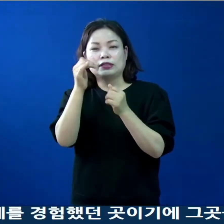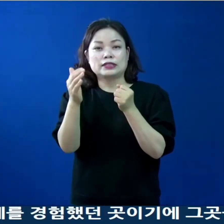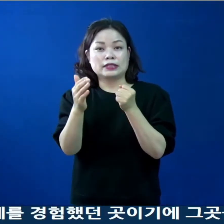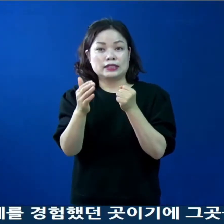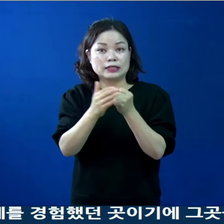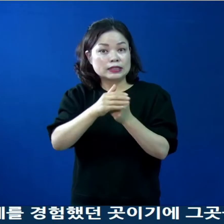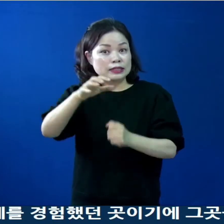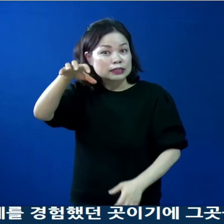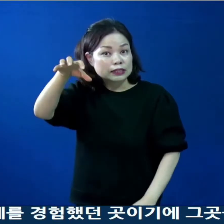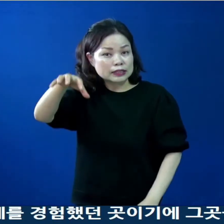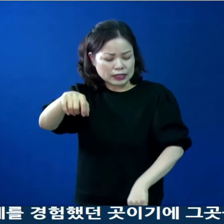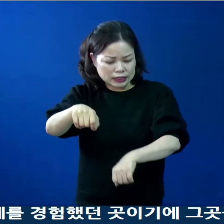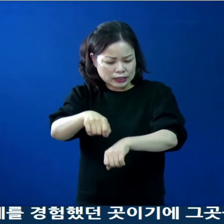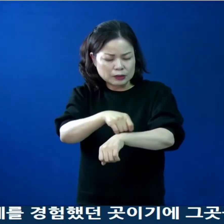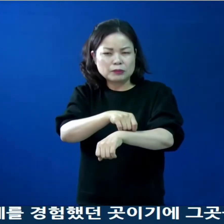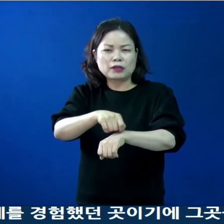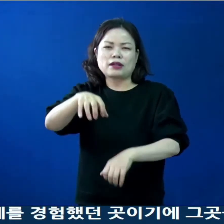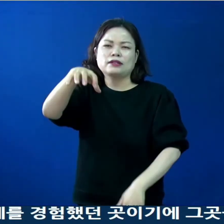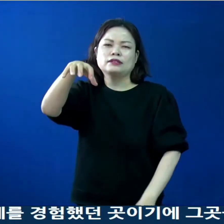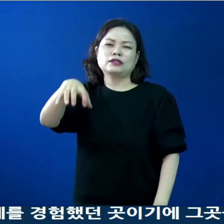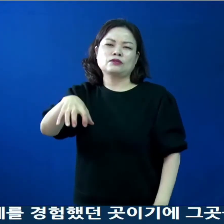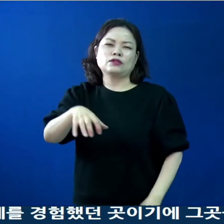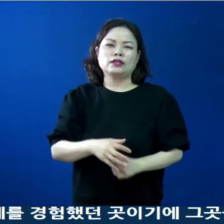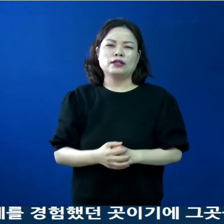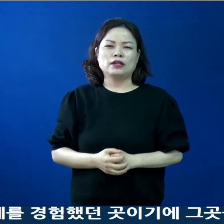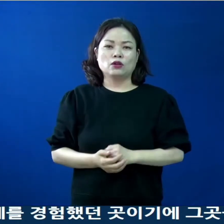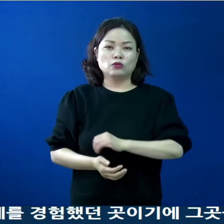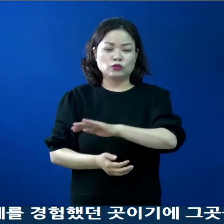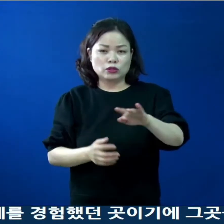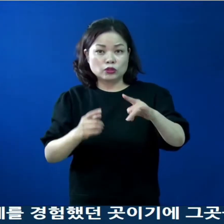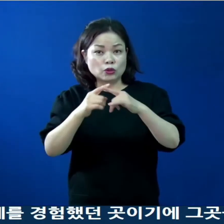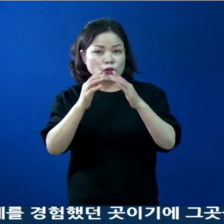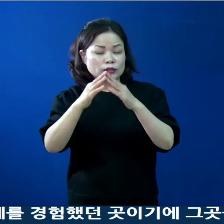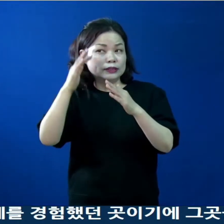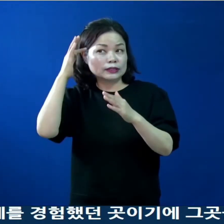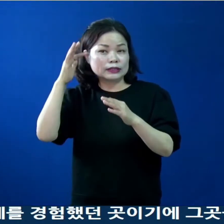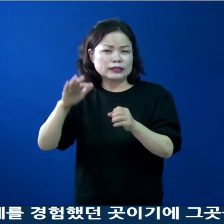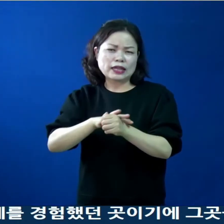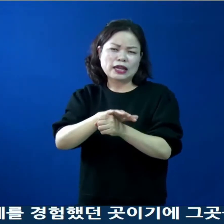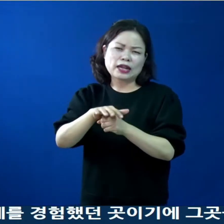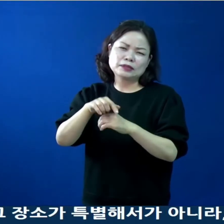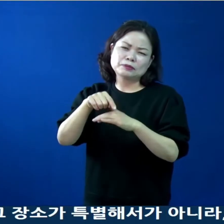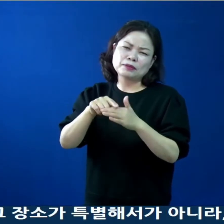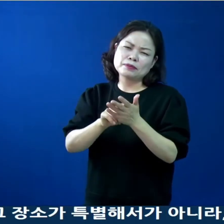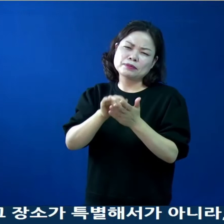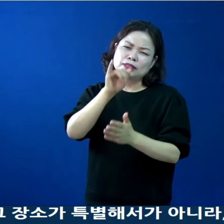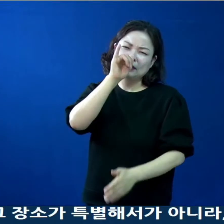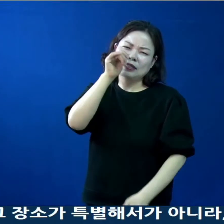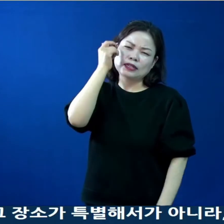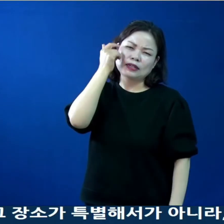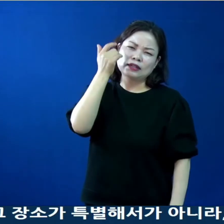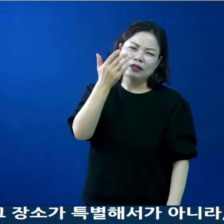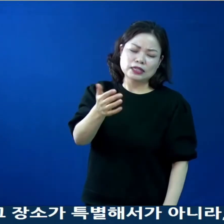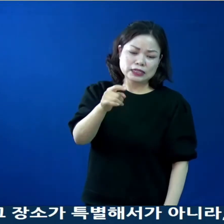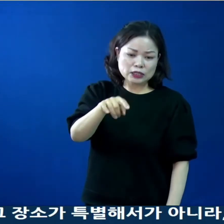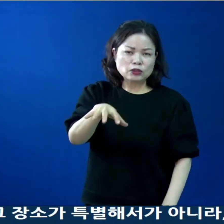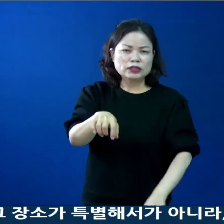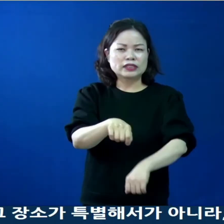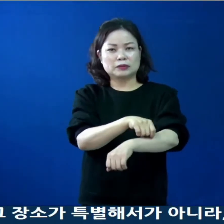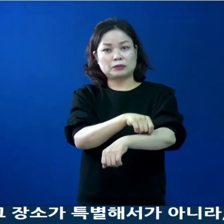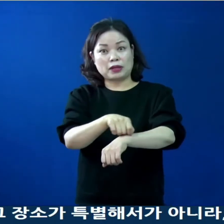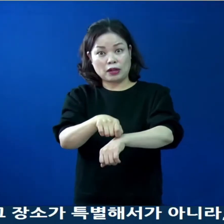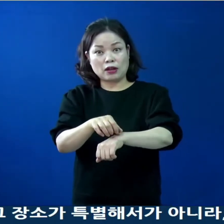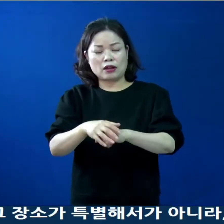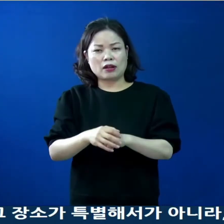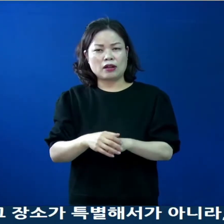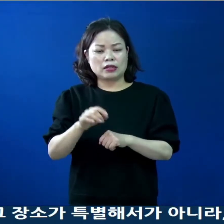장소가 특별한 장소가 되는 것입니다. 우리가 교회를 사랑하는 이유도 바로 여기에 있지 않겠습니까? 이곳이 특별한 것은